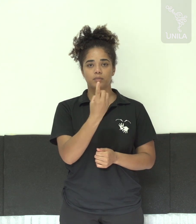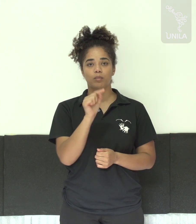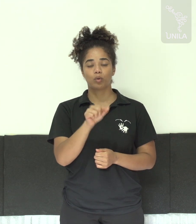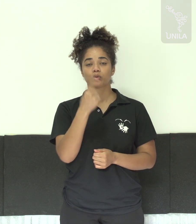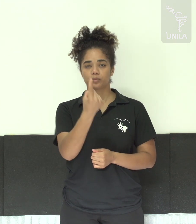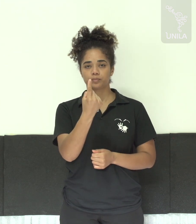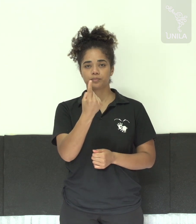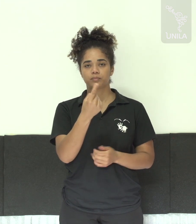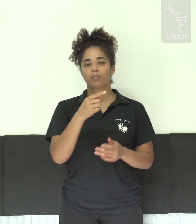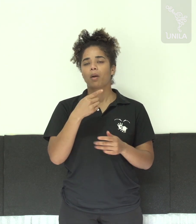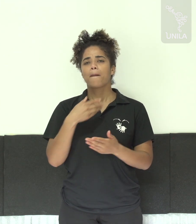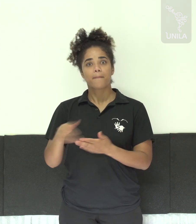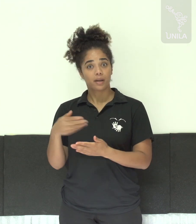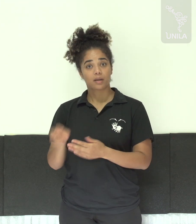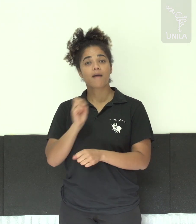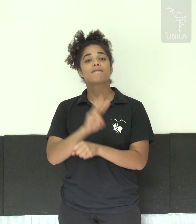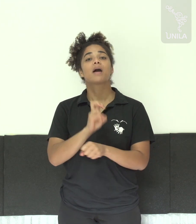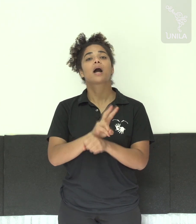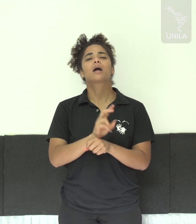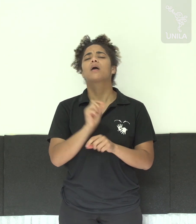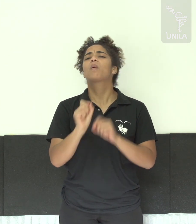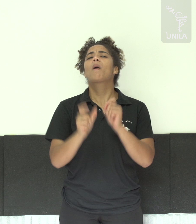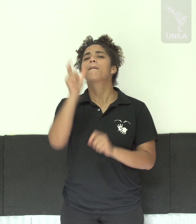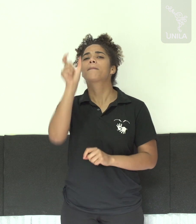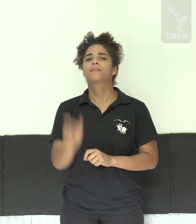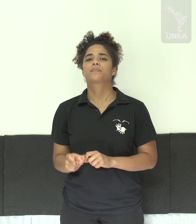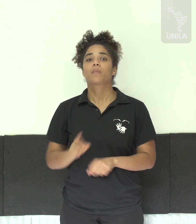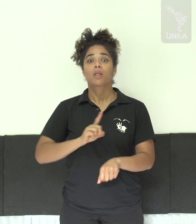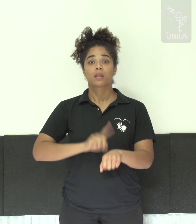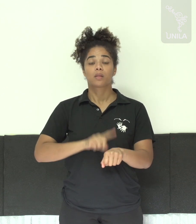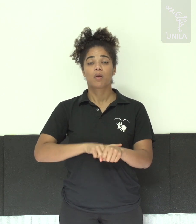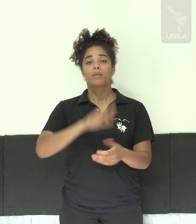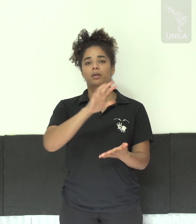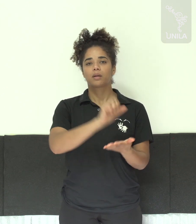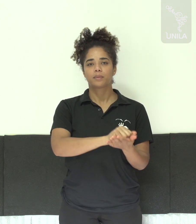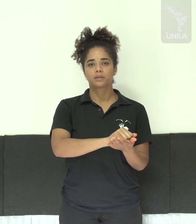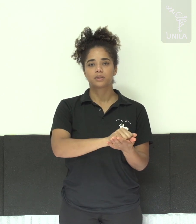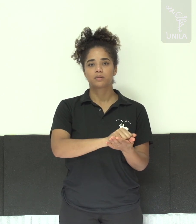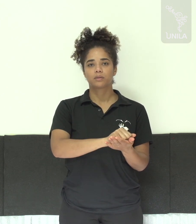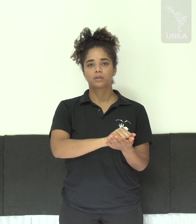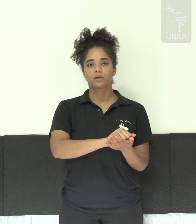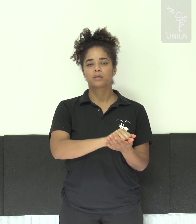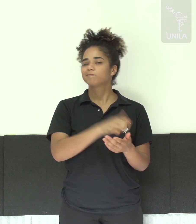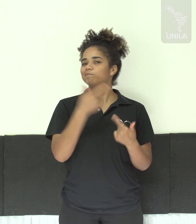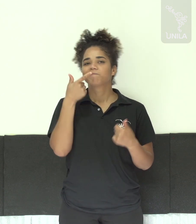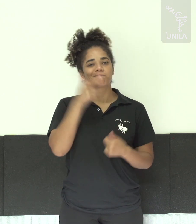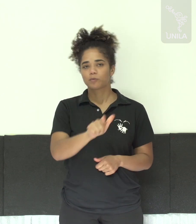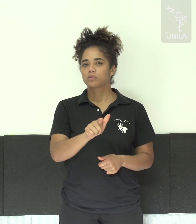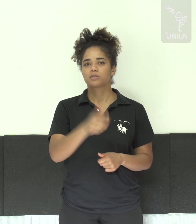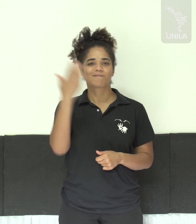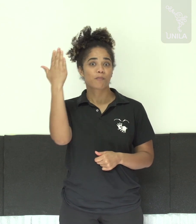10.1. Perderá o direito à vaga o candidato que, no ato da matrícula, não comprovar as